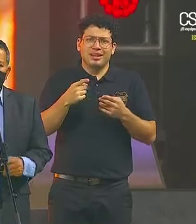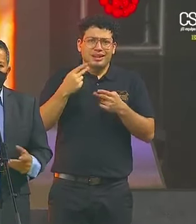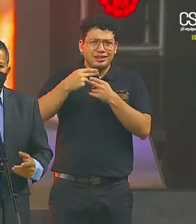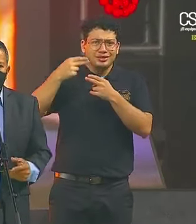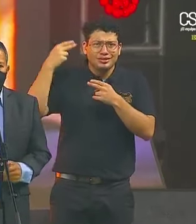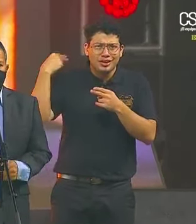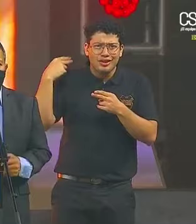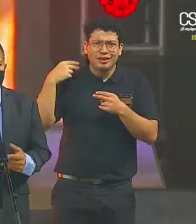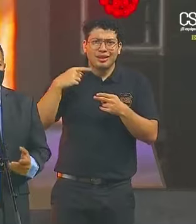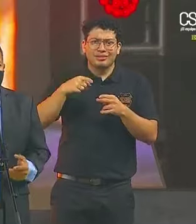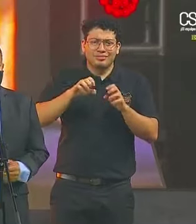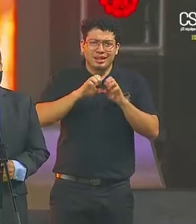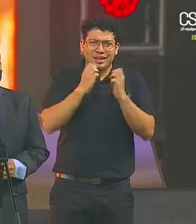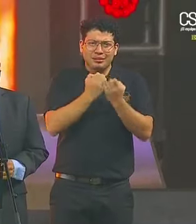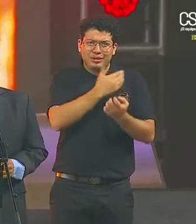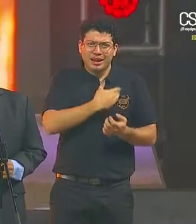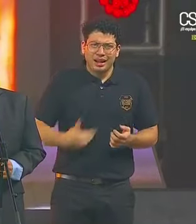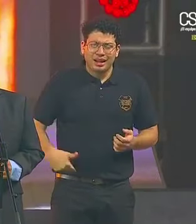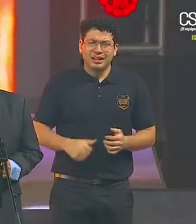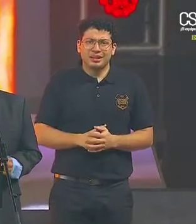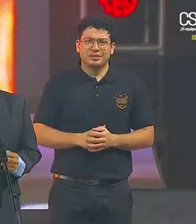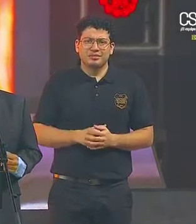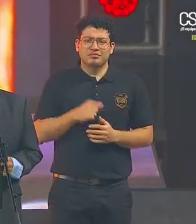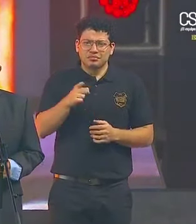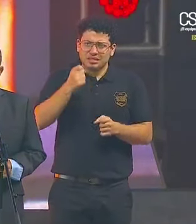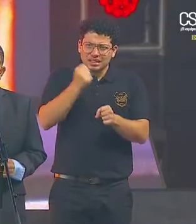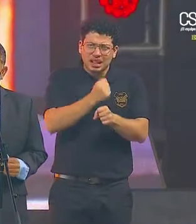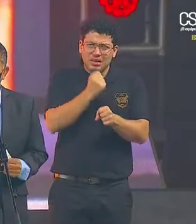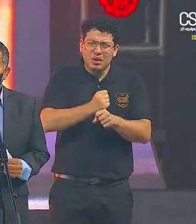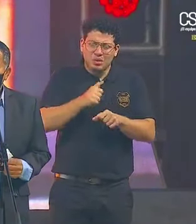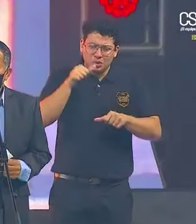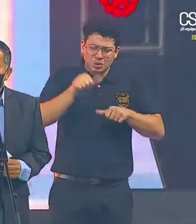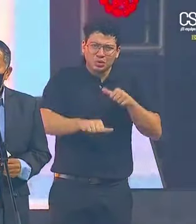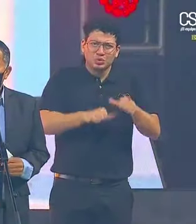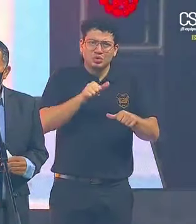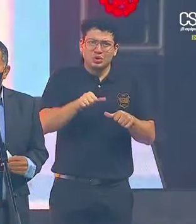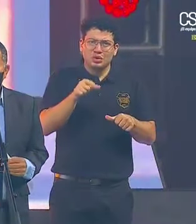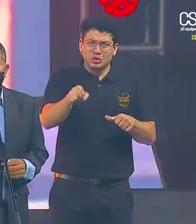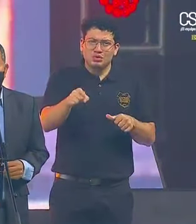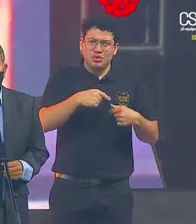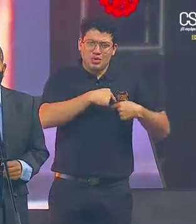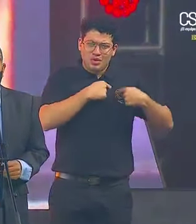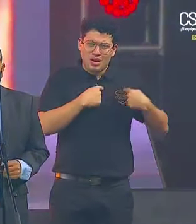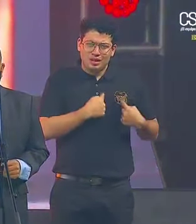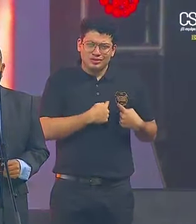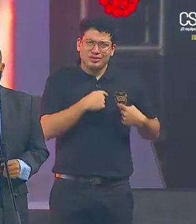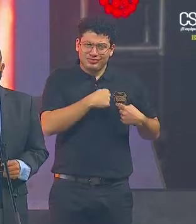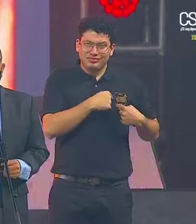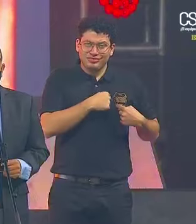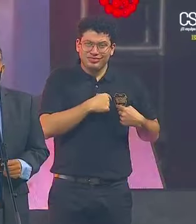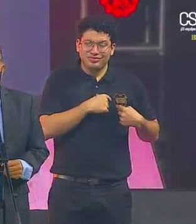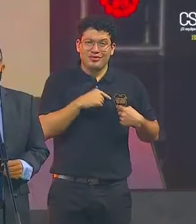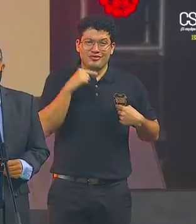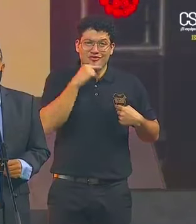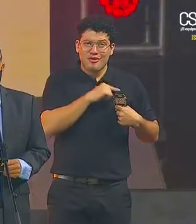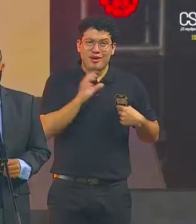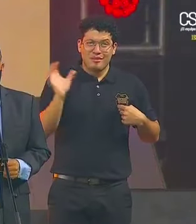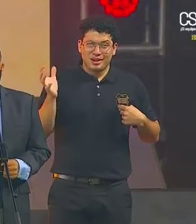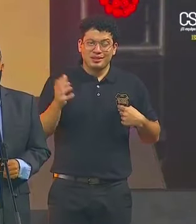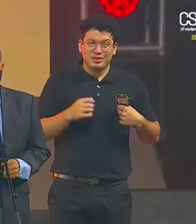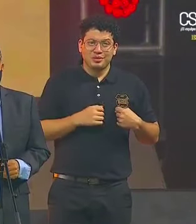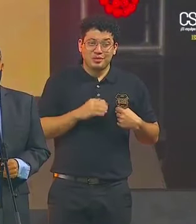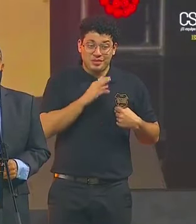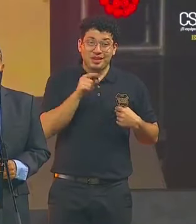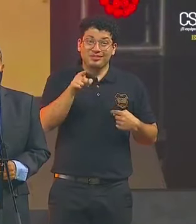que trabajó, que luchó, que en su corazón corría sangre roja y amarilla y que también fue